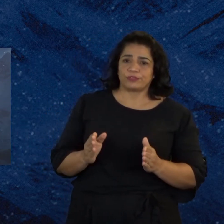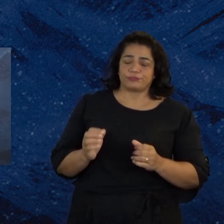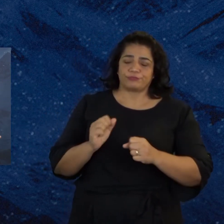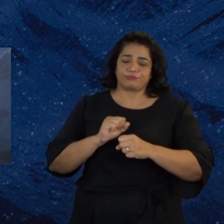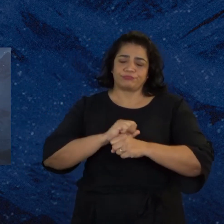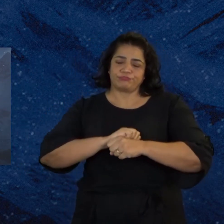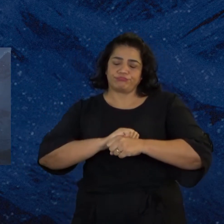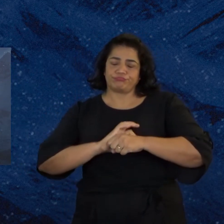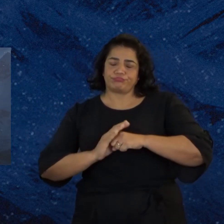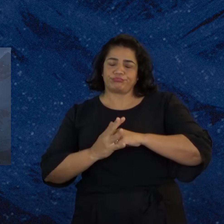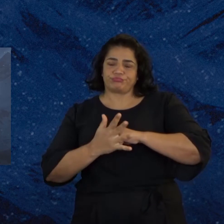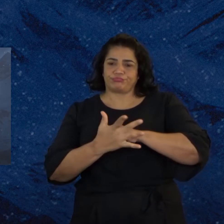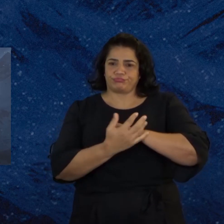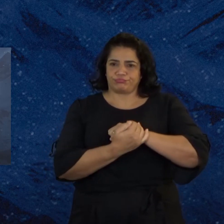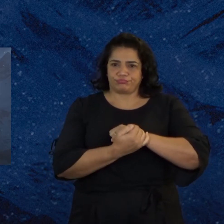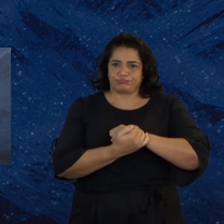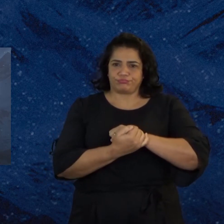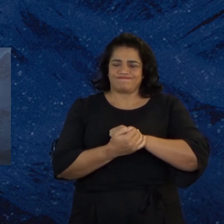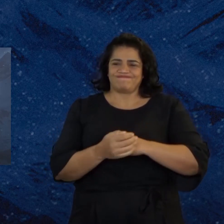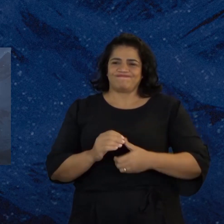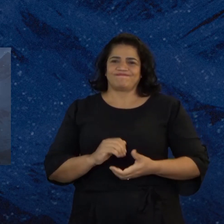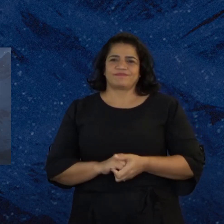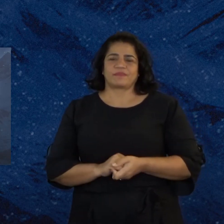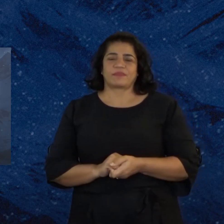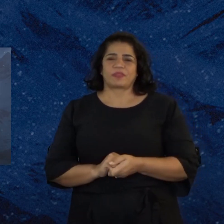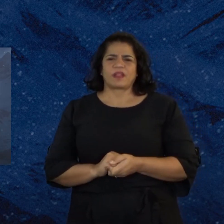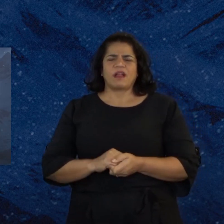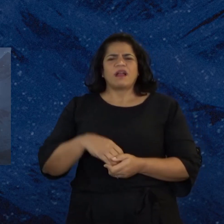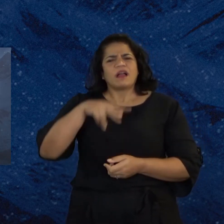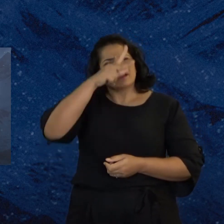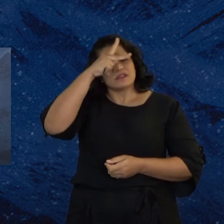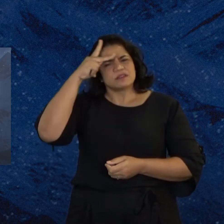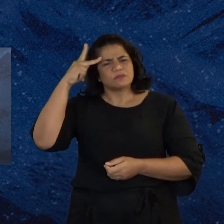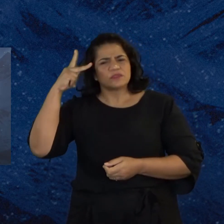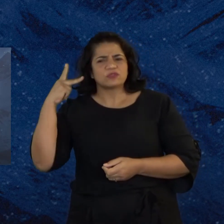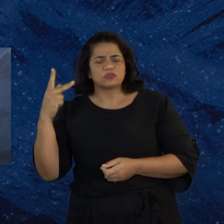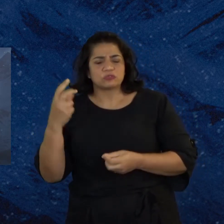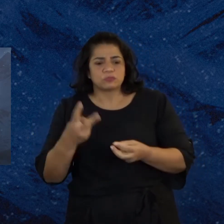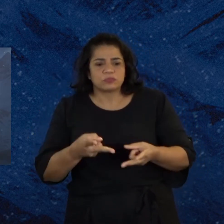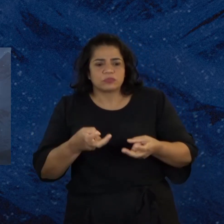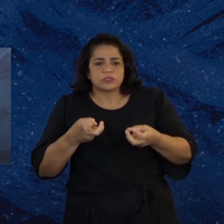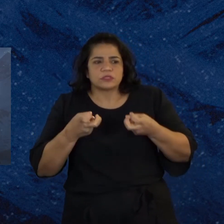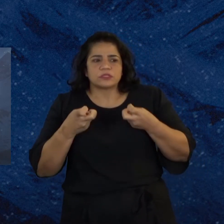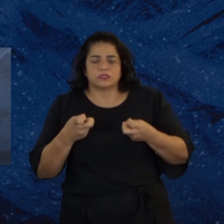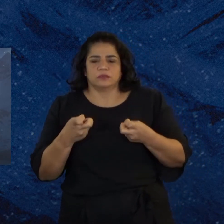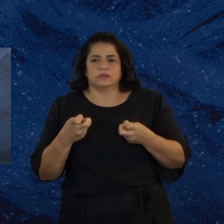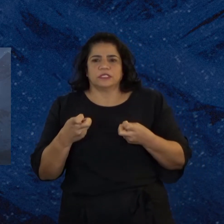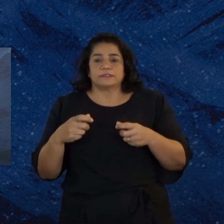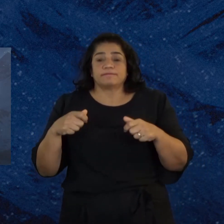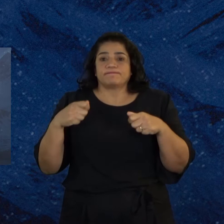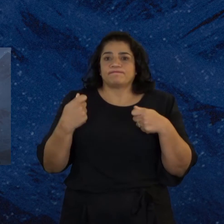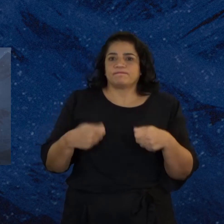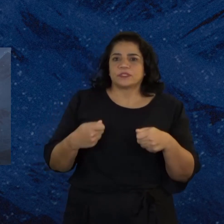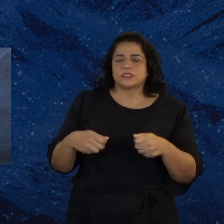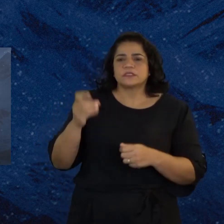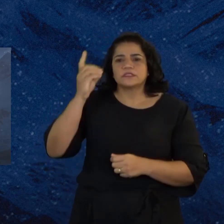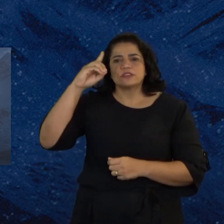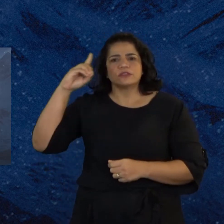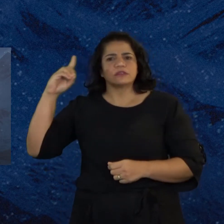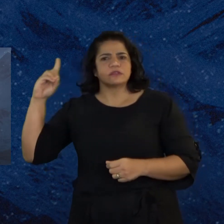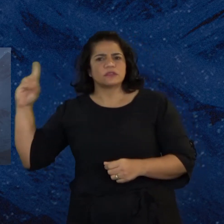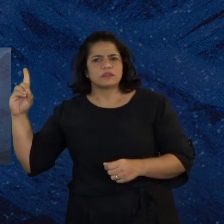tirou o chão de todo mundo. Eu não estou falando de cidade, eu não estou falando de um país, eu estou falando da terra